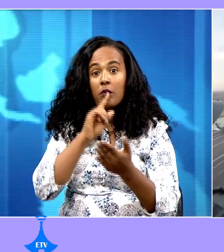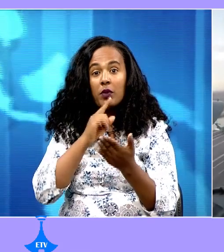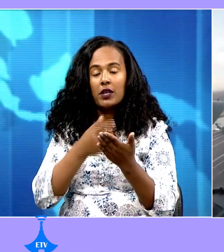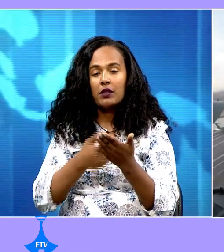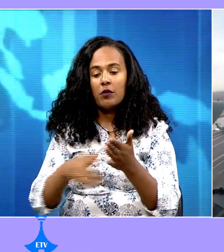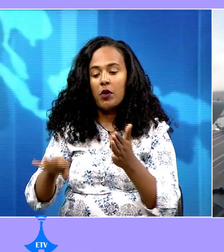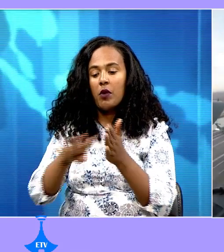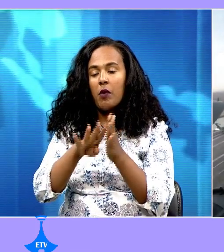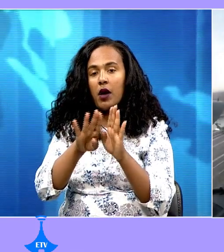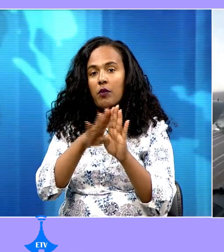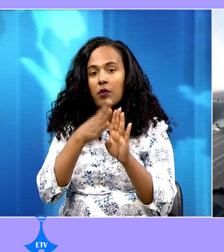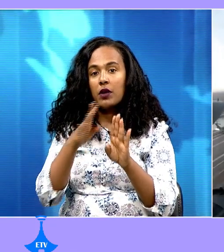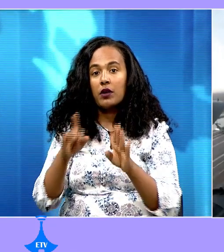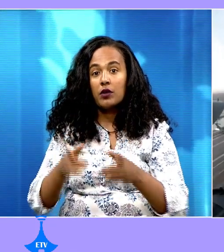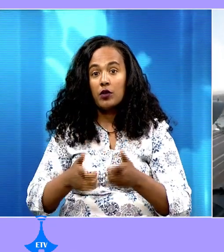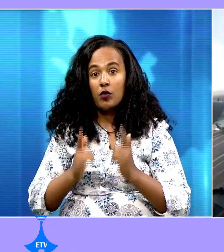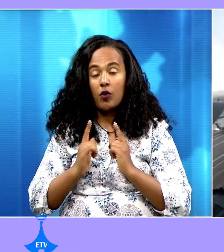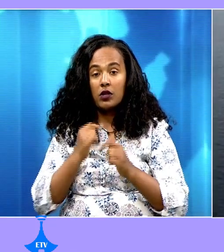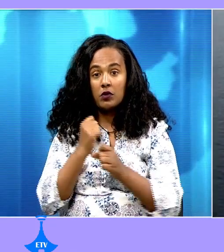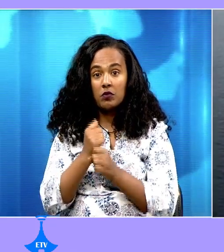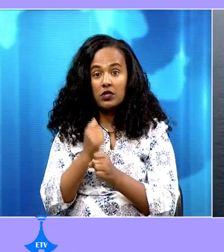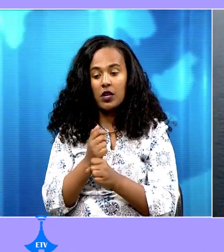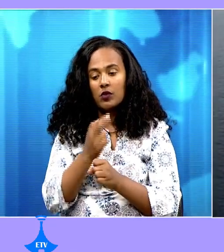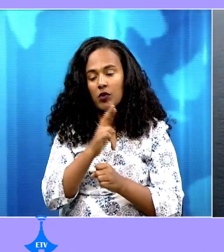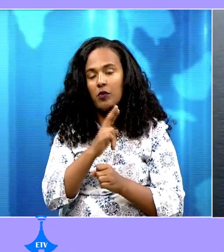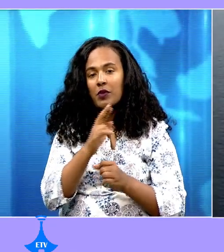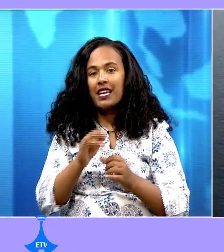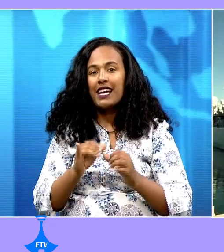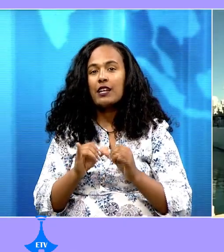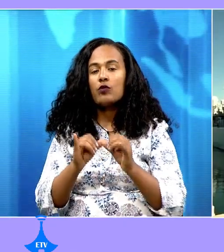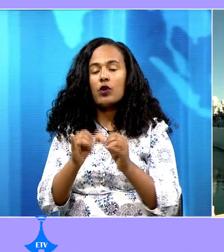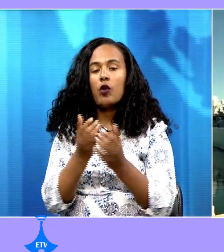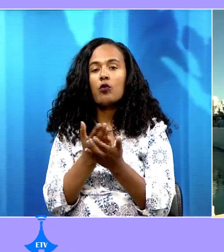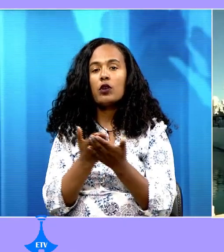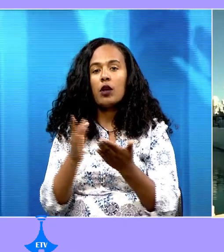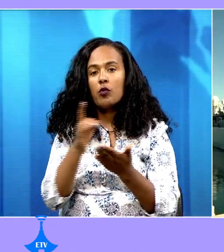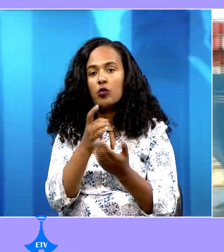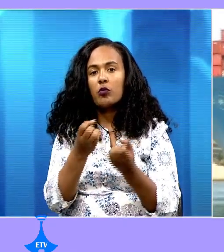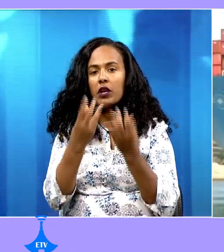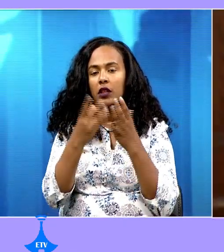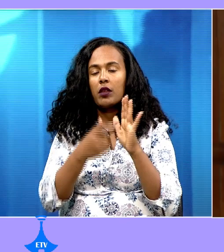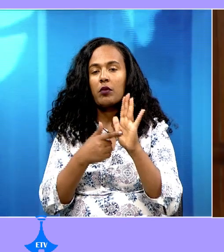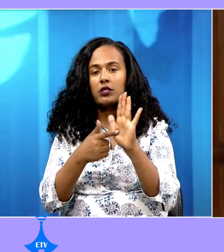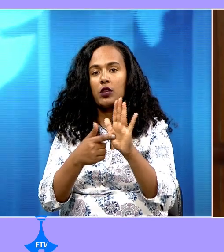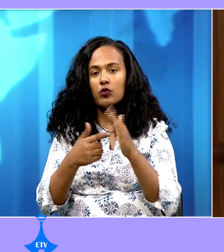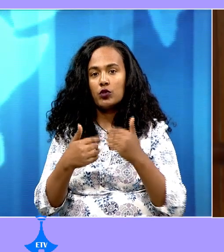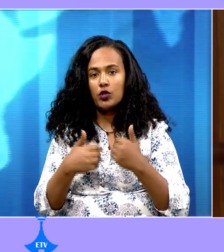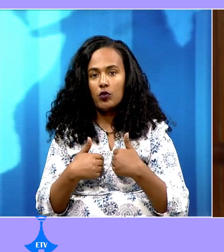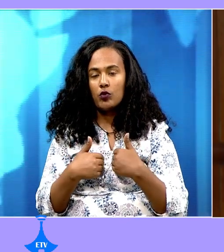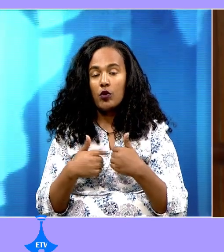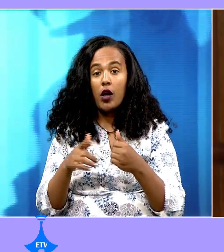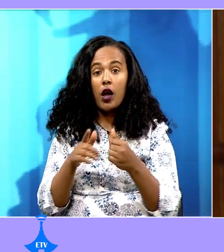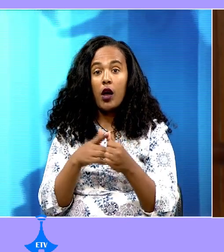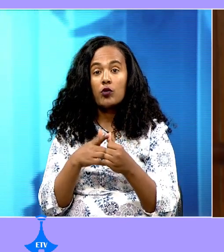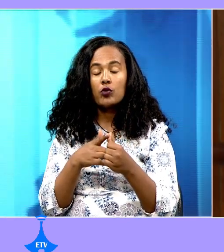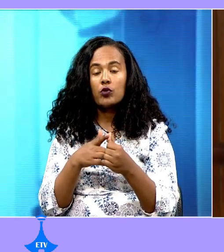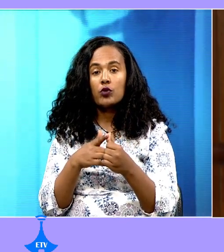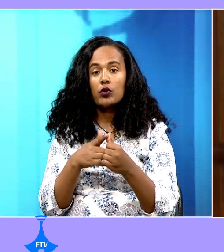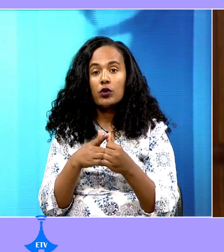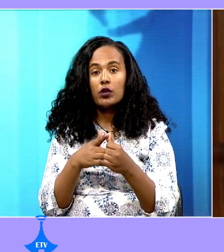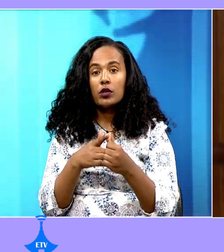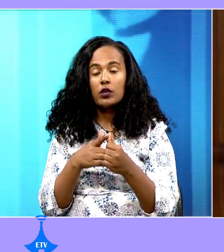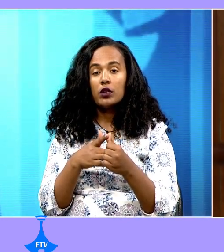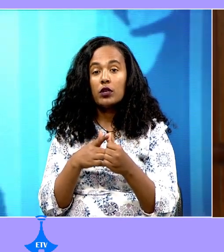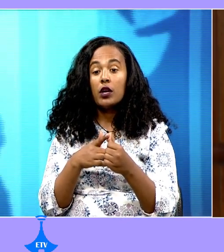የባህር በር እንዲኖራት መስራት የቅንጦት ሳይሆን የህልውና ጉዳይ ለመሆኑ በርካታ ማሳያዎች ይቀርባሉ። አንዱ